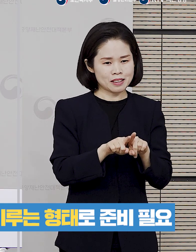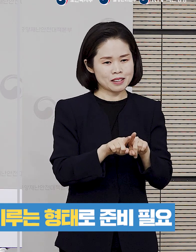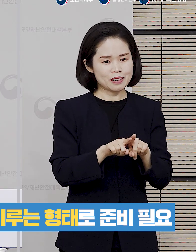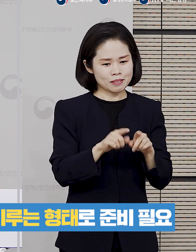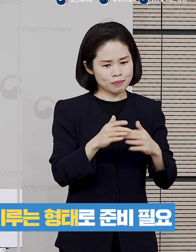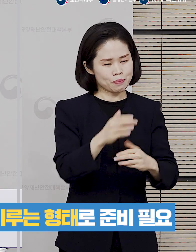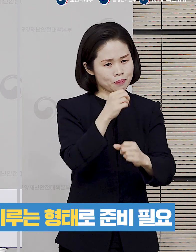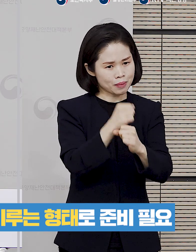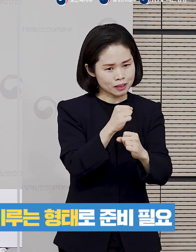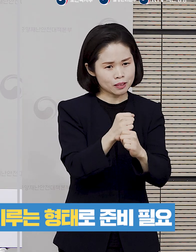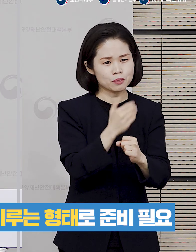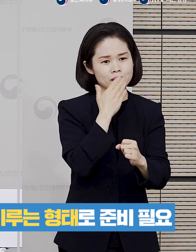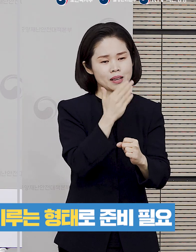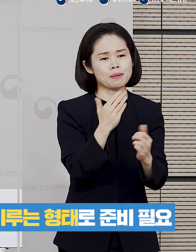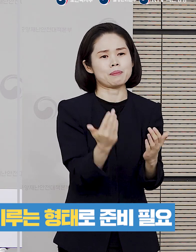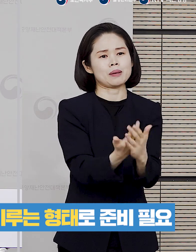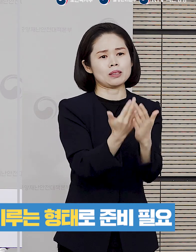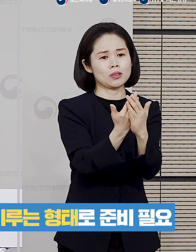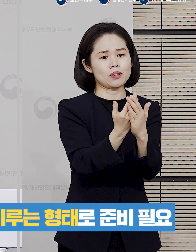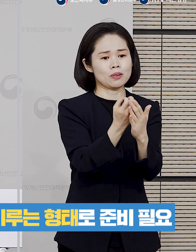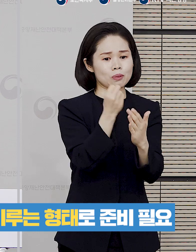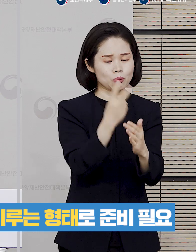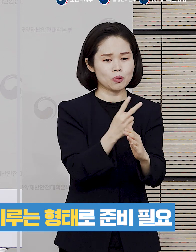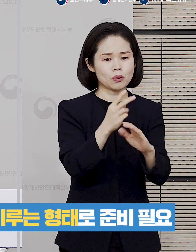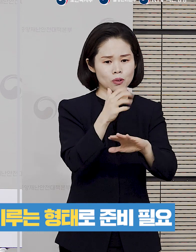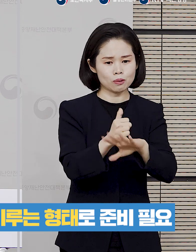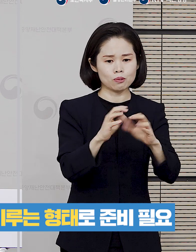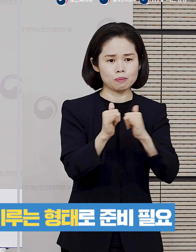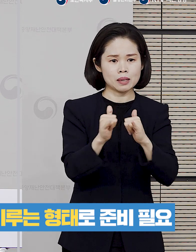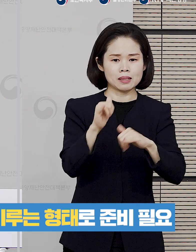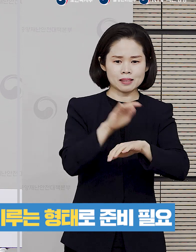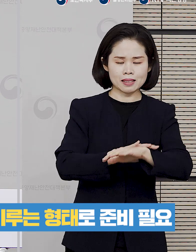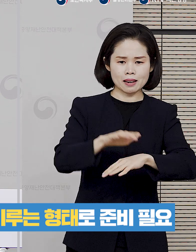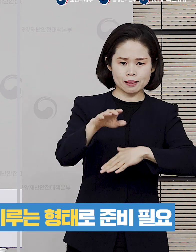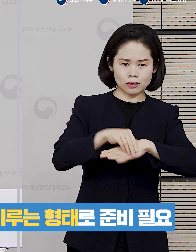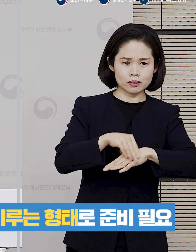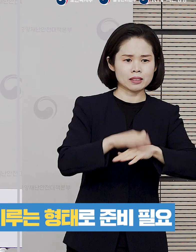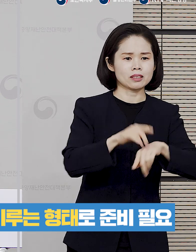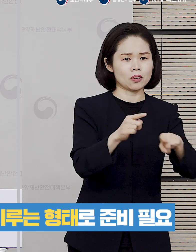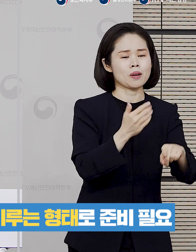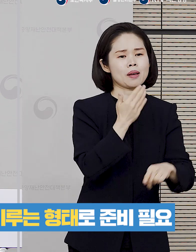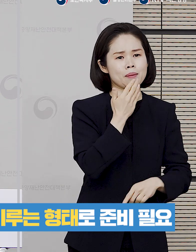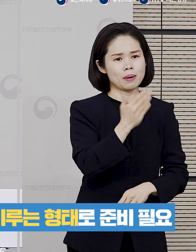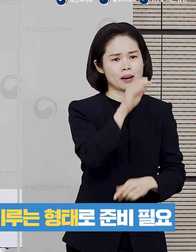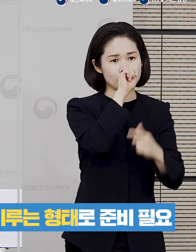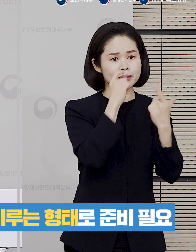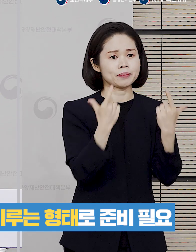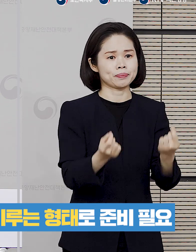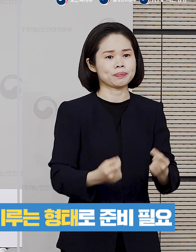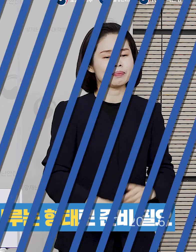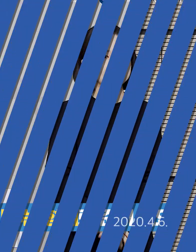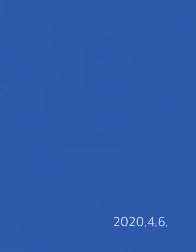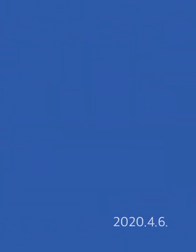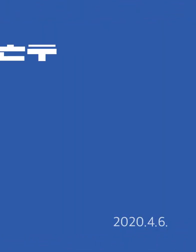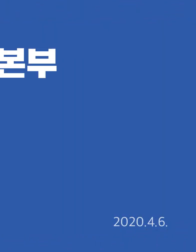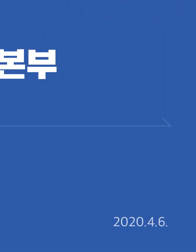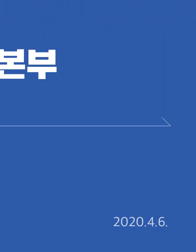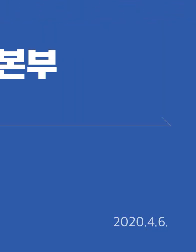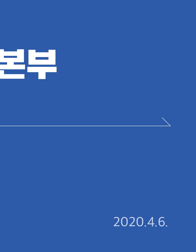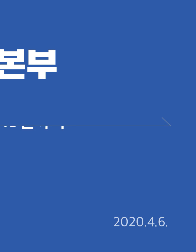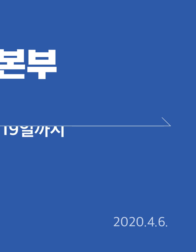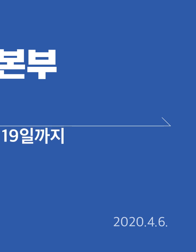조화를 이루는 이러한 형태로 발전되고 그것이 시행될 수 있도록 준비되어야 한다라고 생각하고 있습니다.